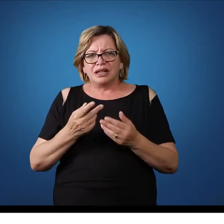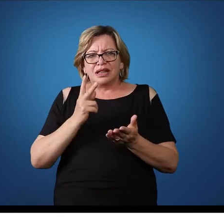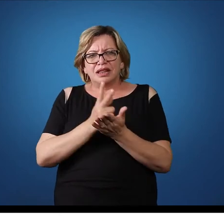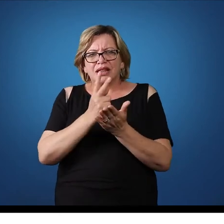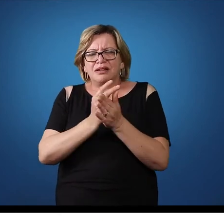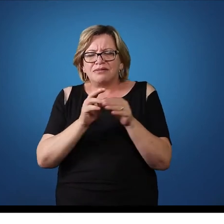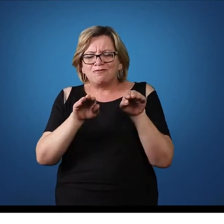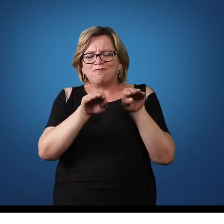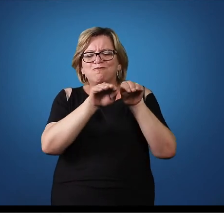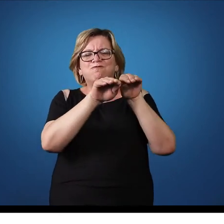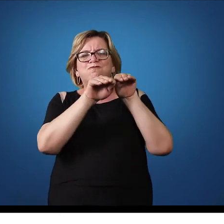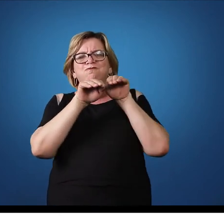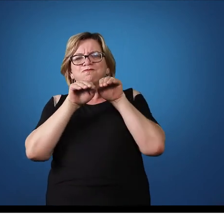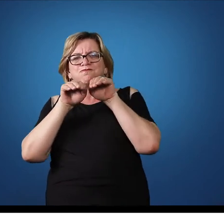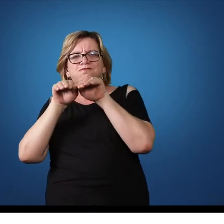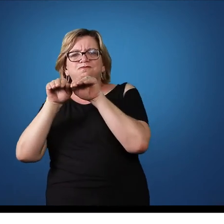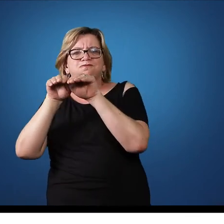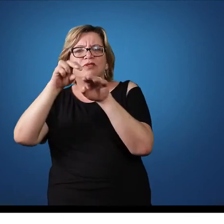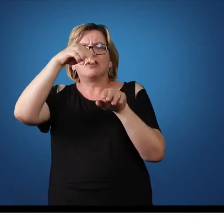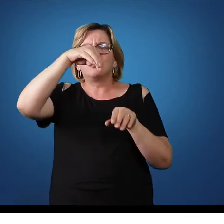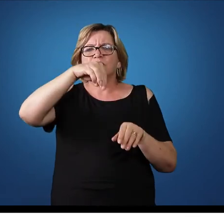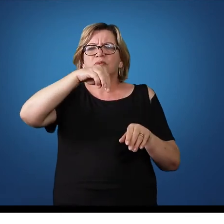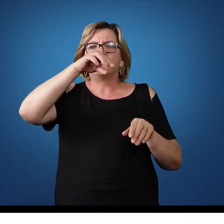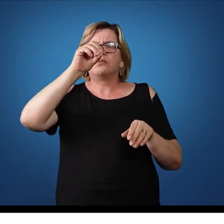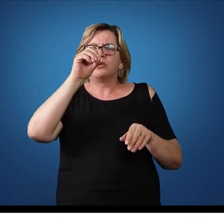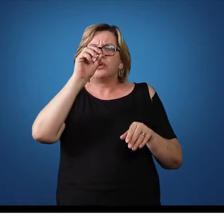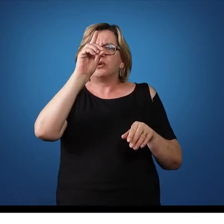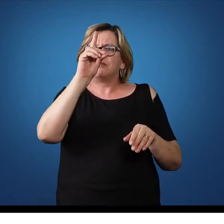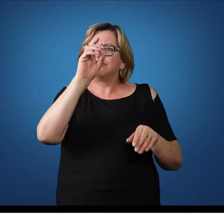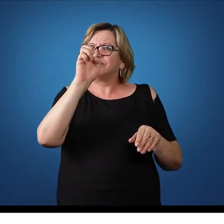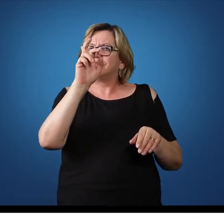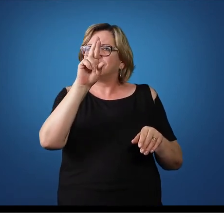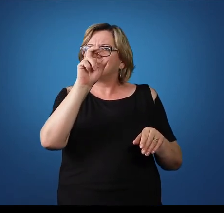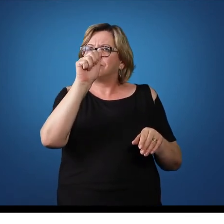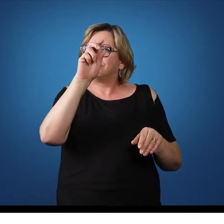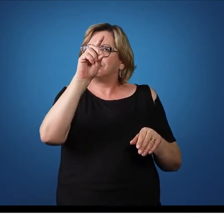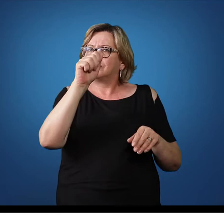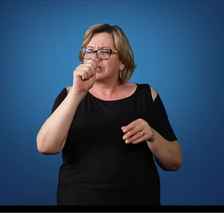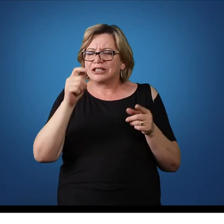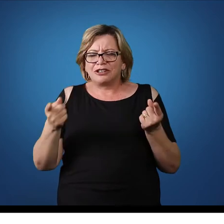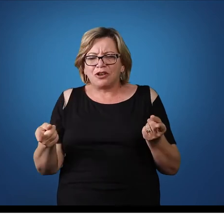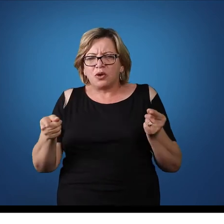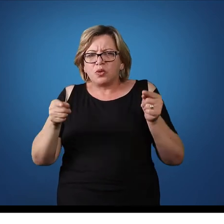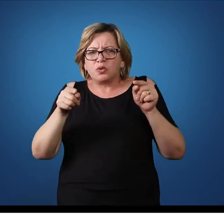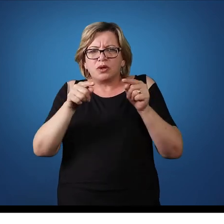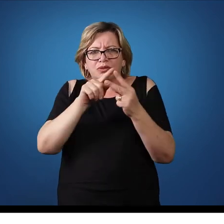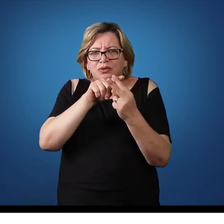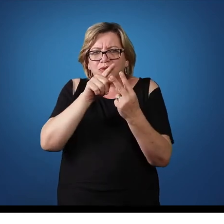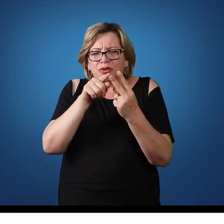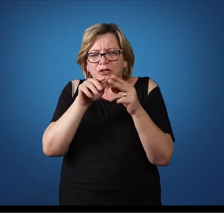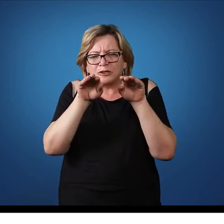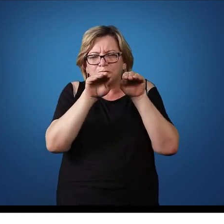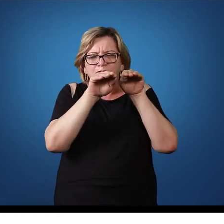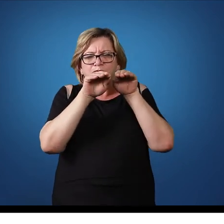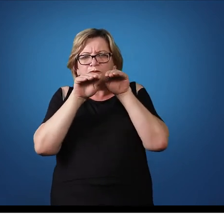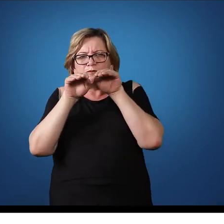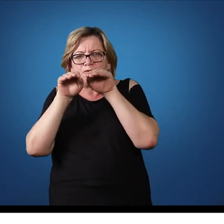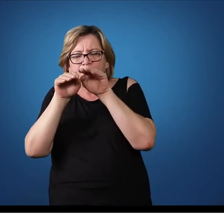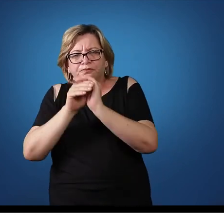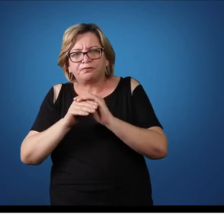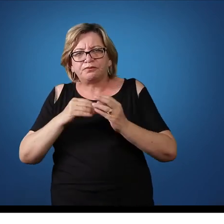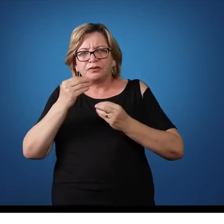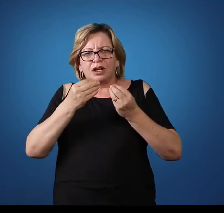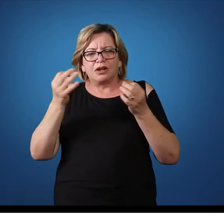posição moderada que seja capaz de conciliar entre esses extremos e resolver problemas concretos que existem.